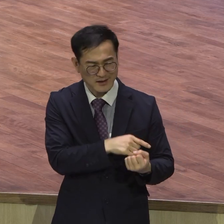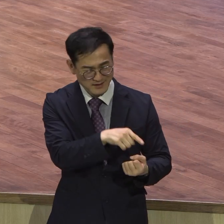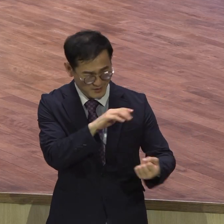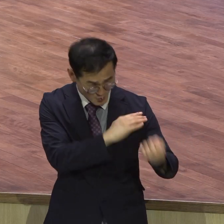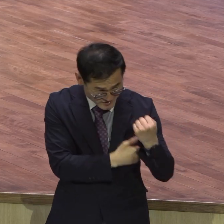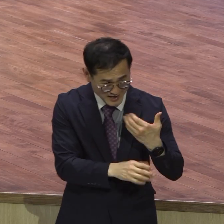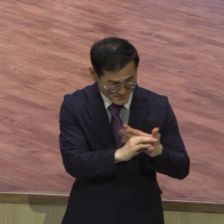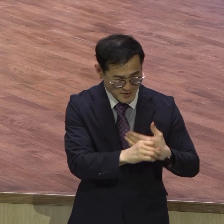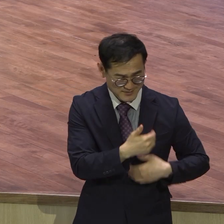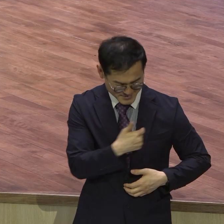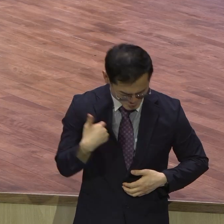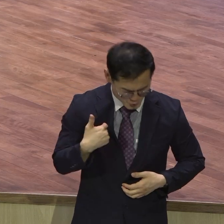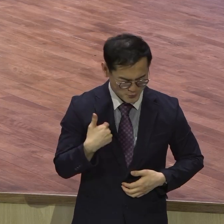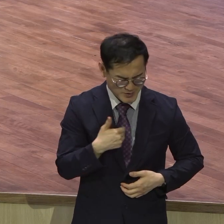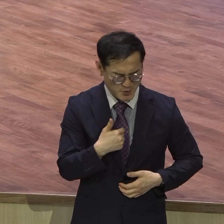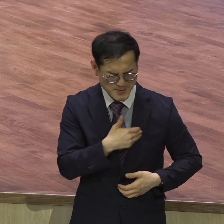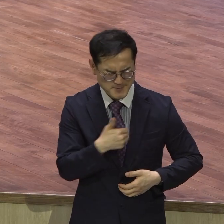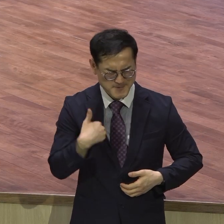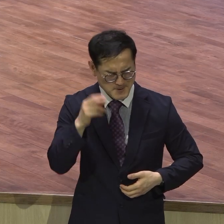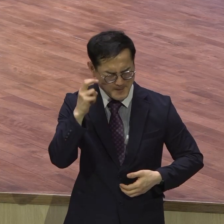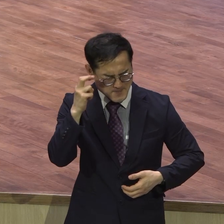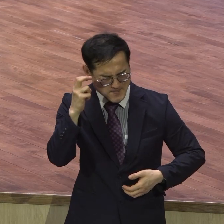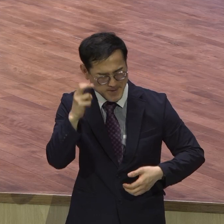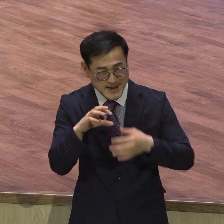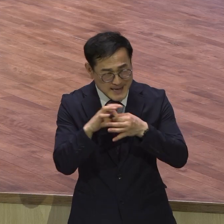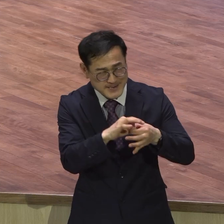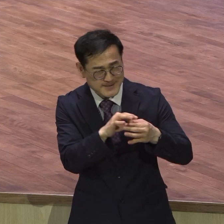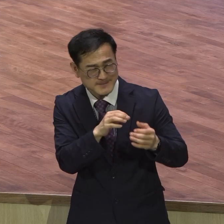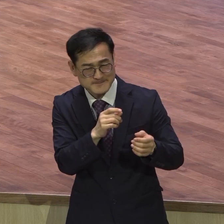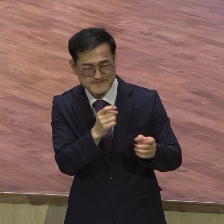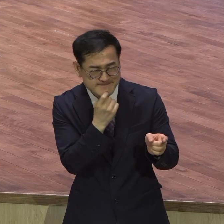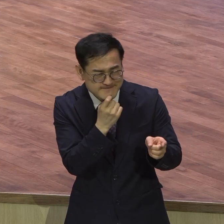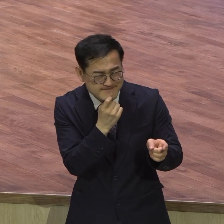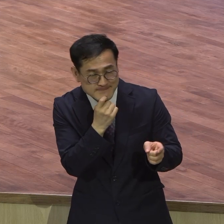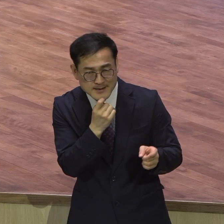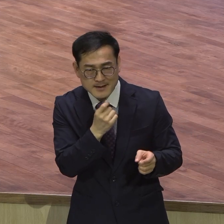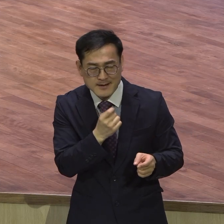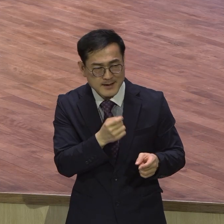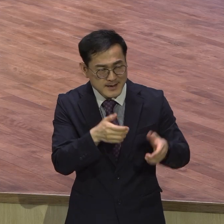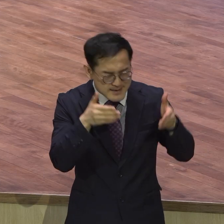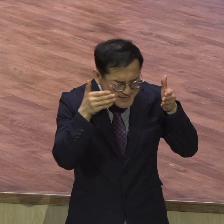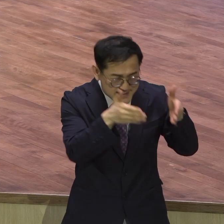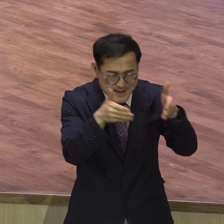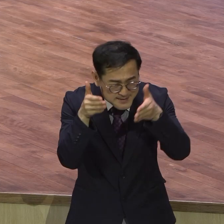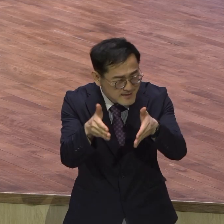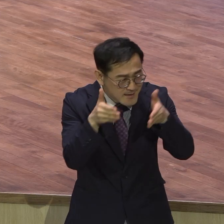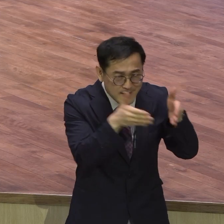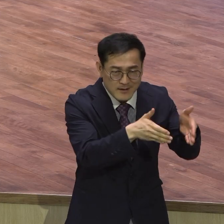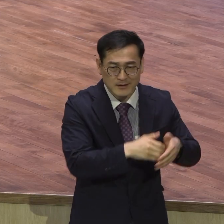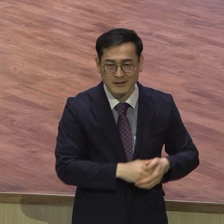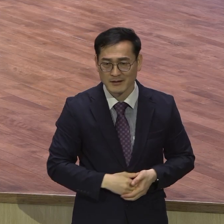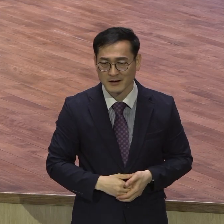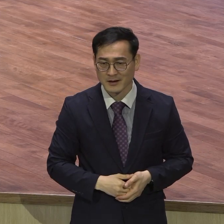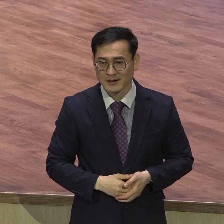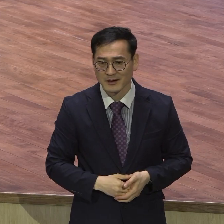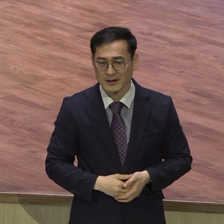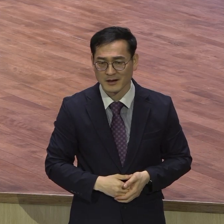것처럼 착각을 해가지고 그냥 막 머리 아프죠. 머리 아파. 심플하지